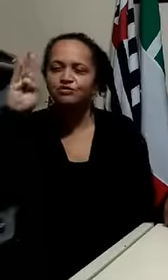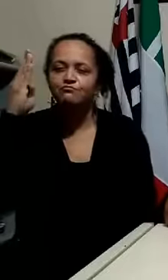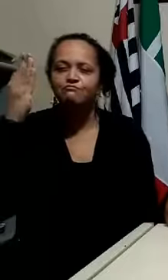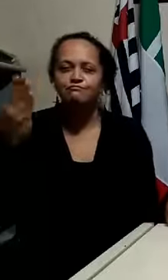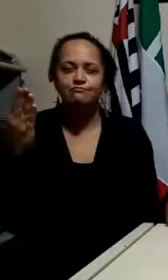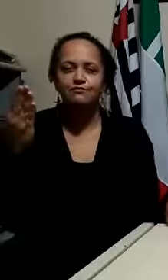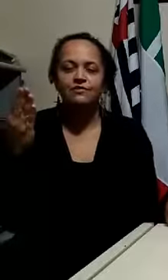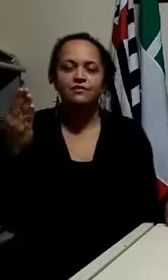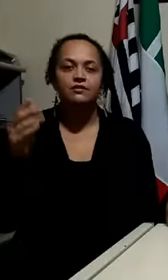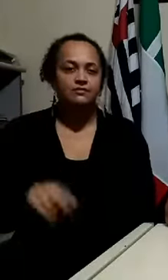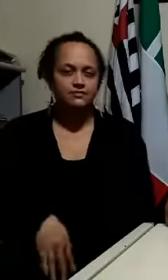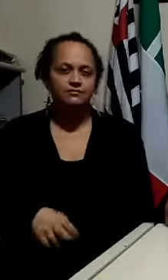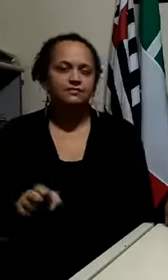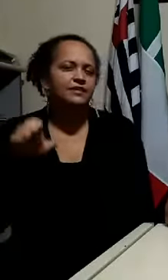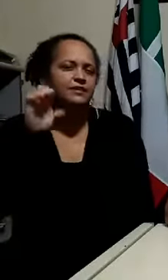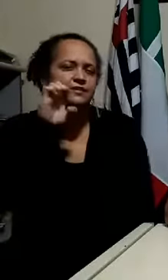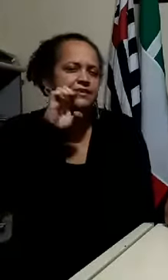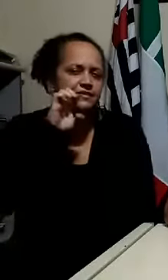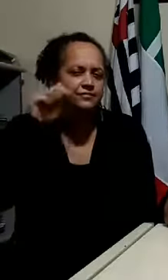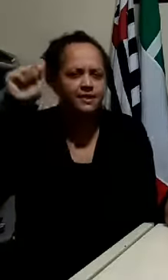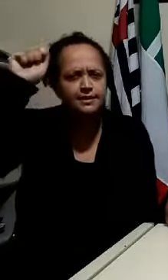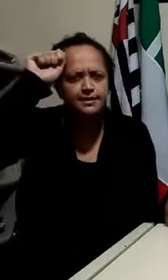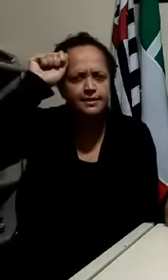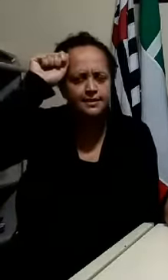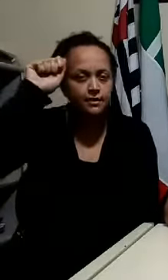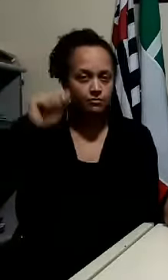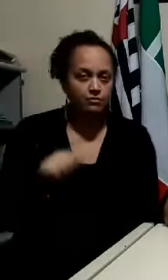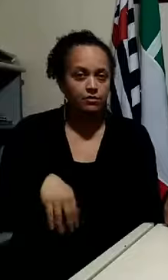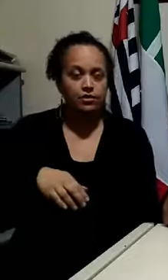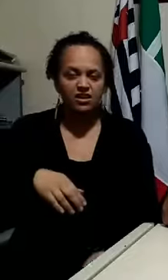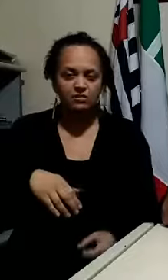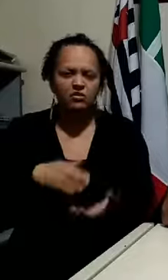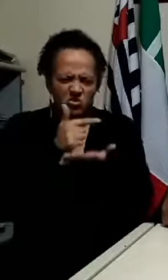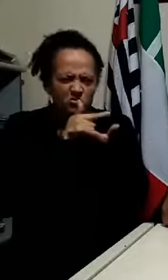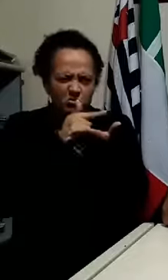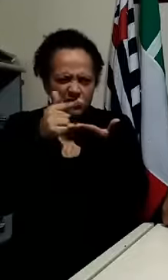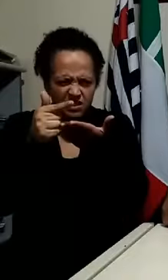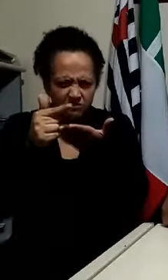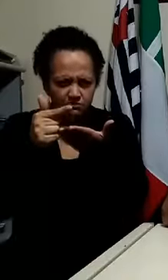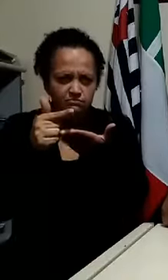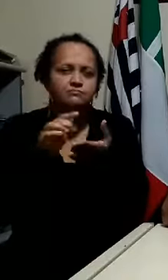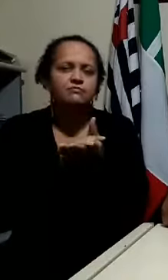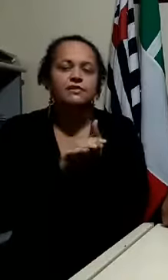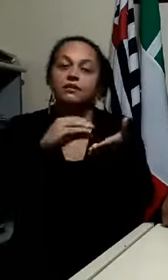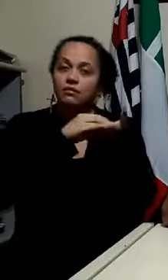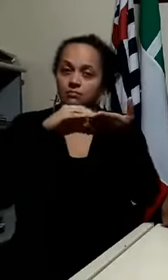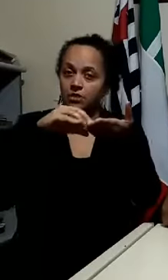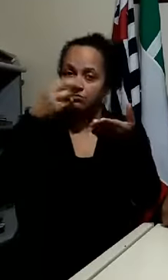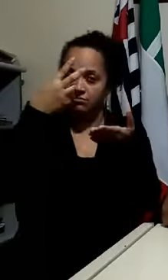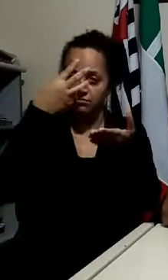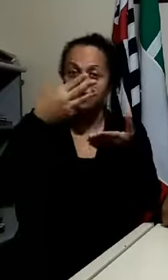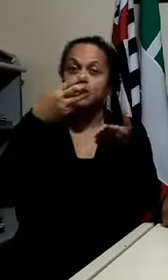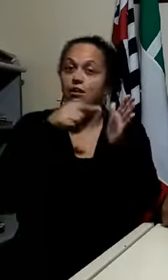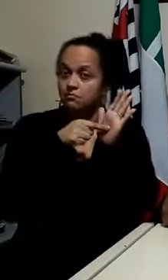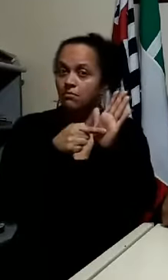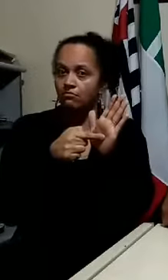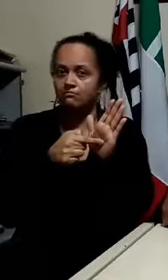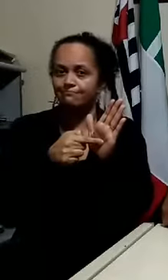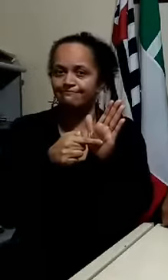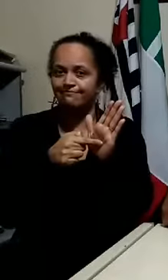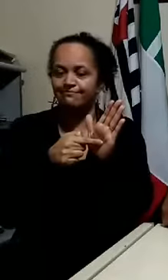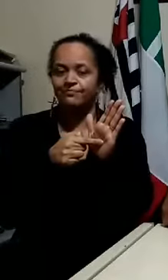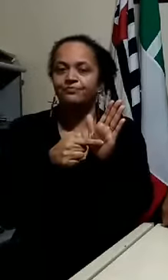Adão lá no Jardim do Éden. Se você ler lá Gênesis capítulo 3, você vai ver, né?